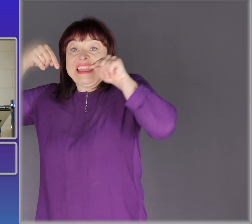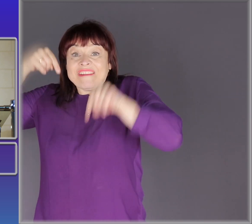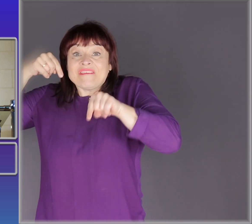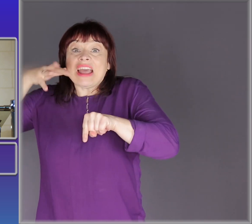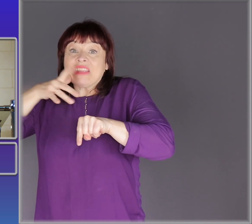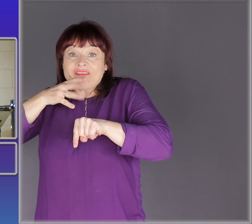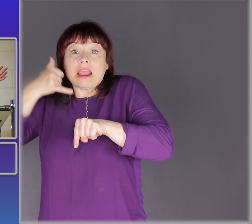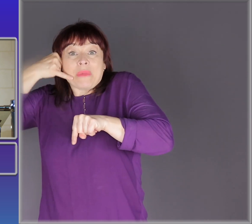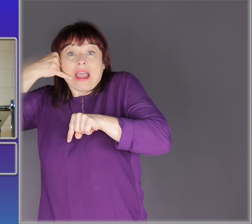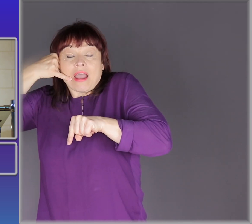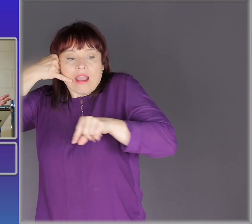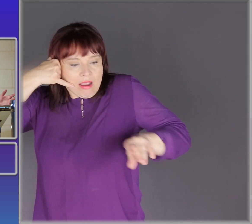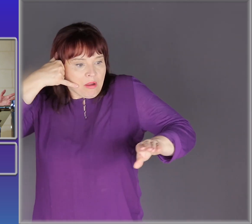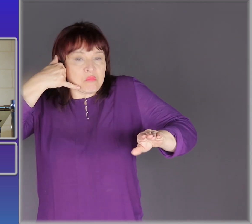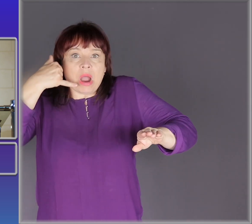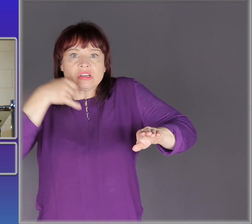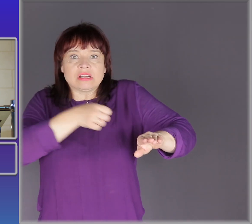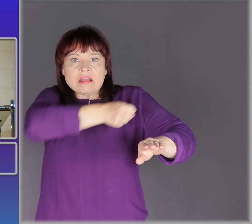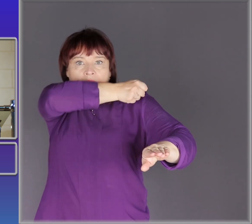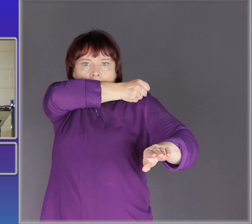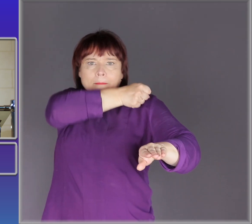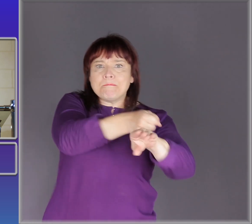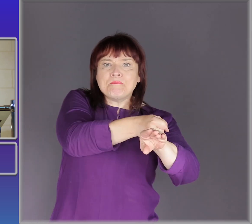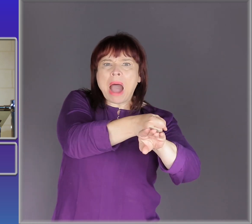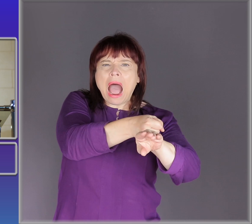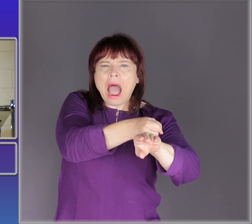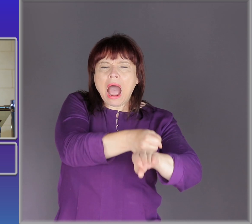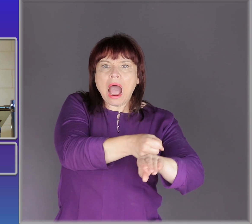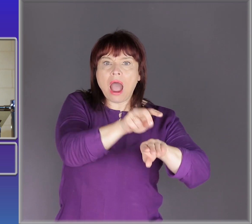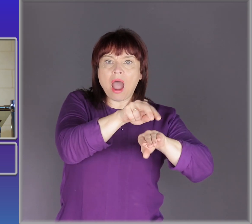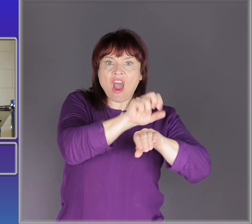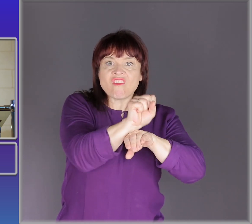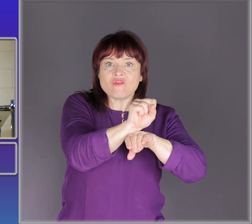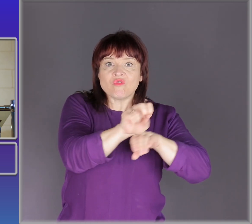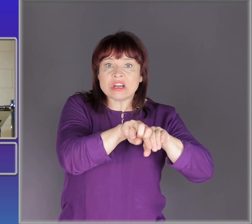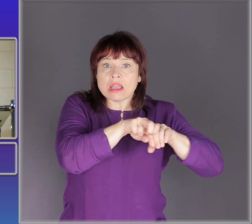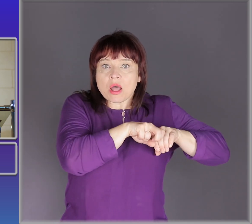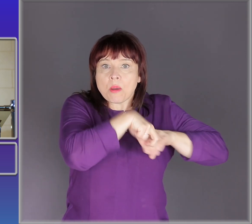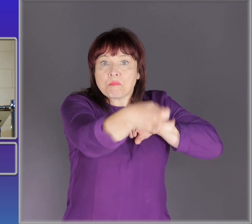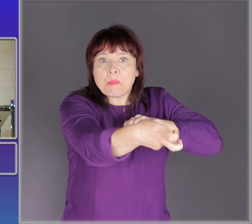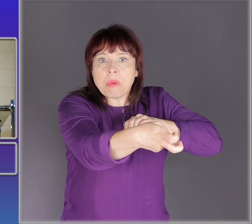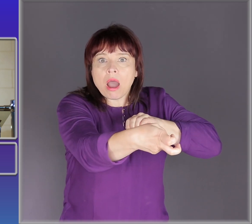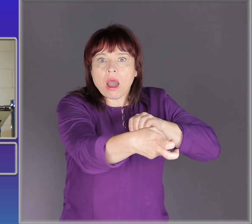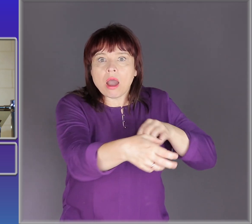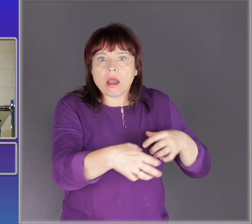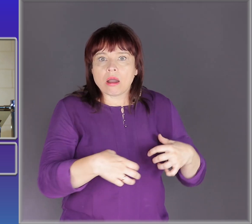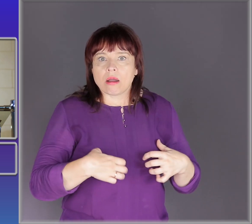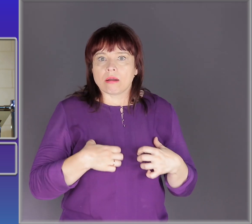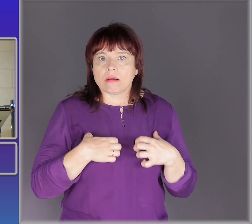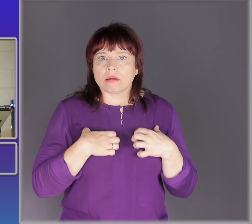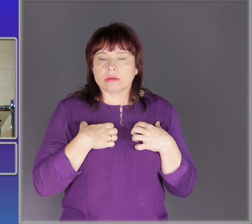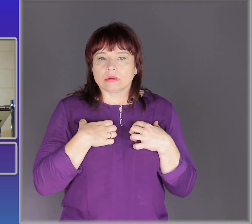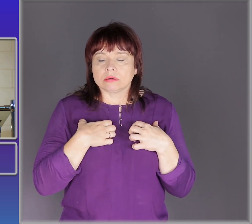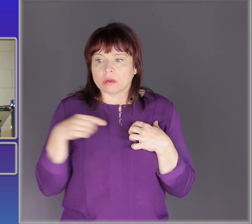удар какой-то другой машины и таксист слетает вперед если бы он был как в этот момент был